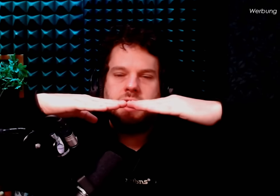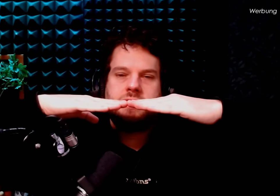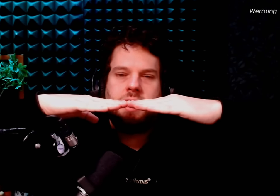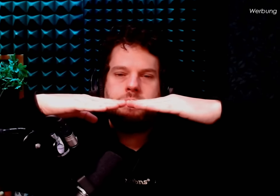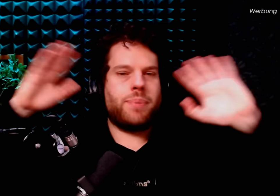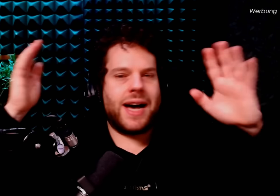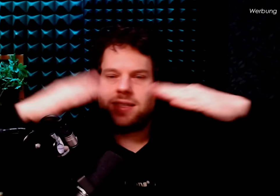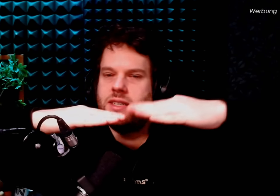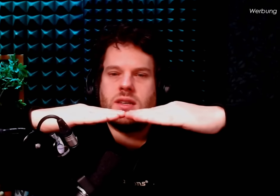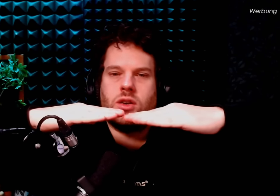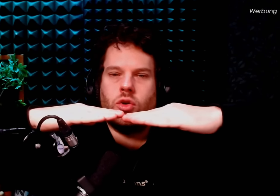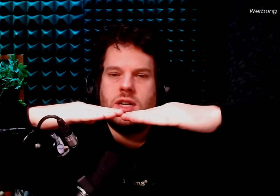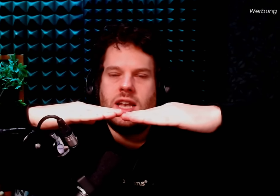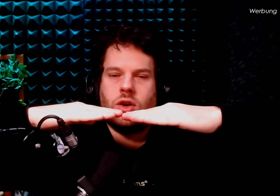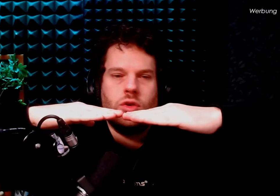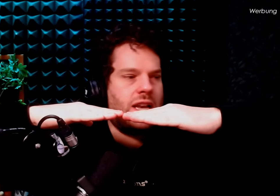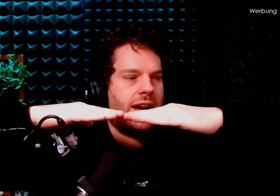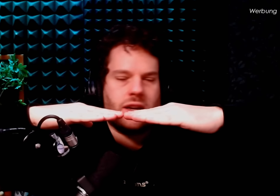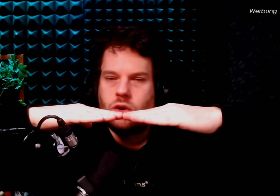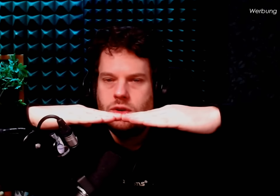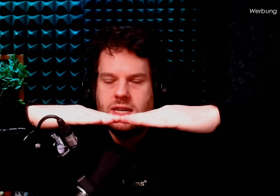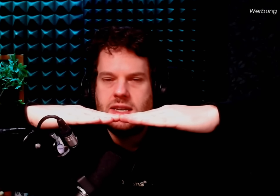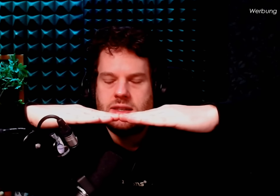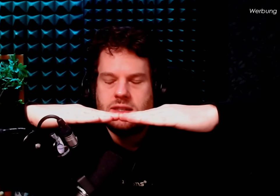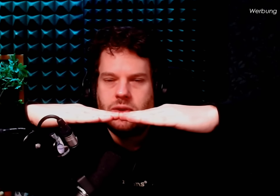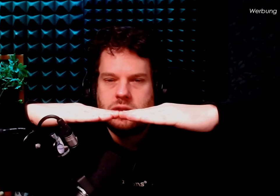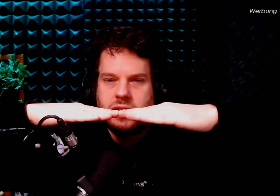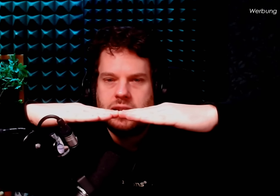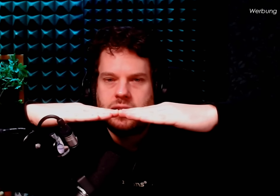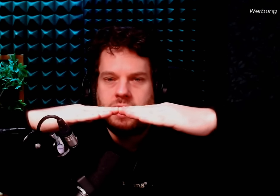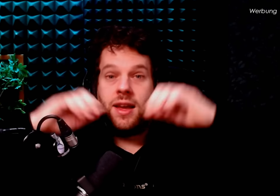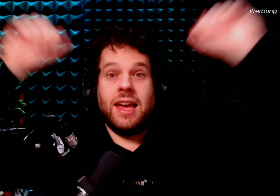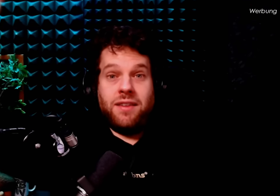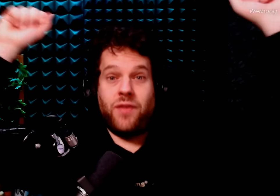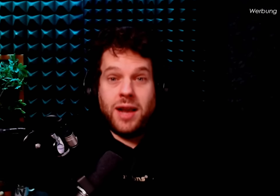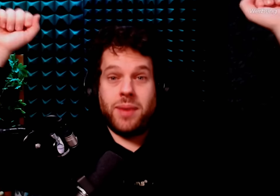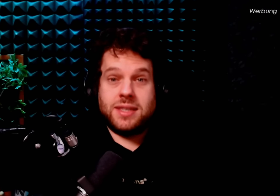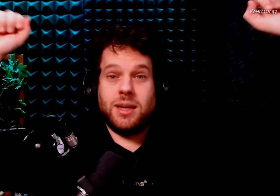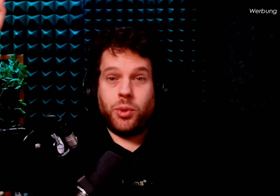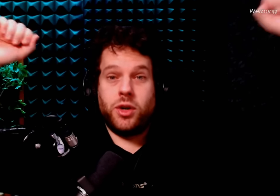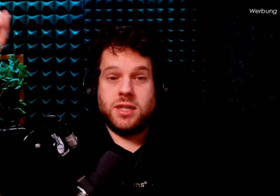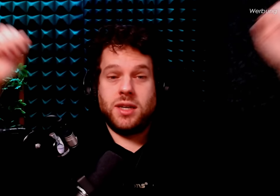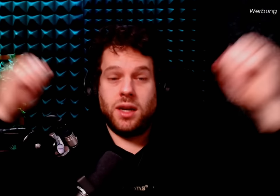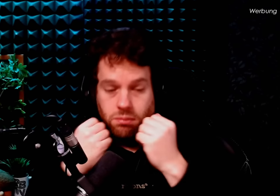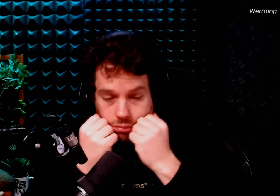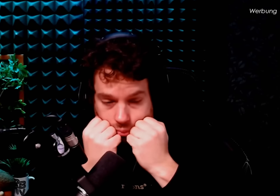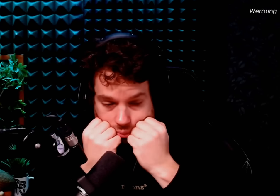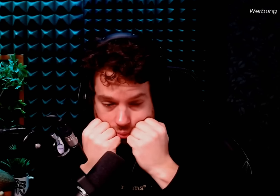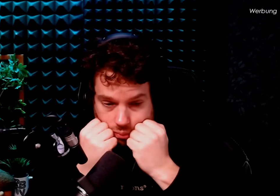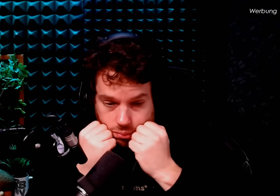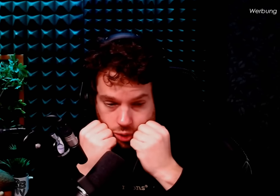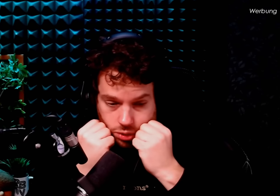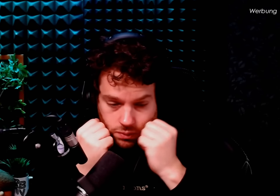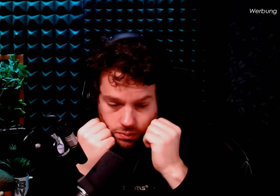Sesam. Basis. Grundlage. Grundlinie. Sind wir uns alle klar. Weltmeisterbrötchen. Mohn.